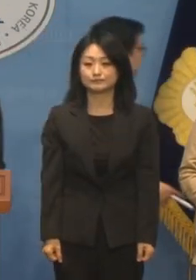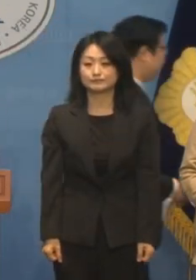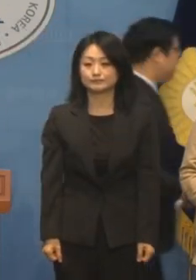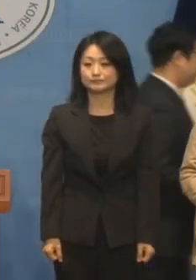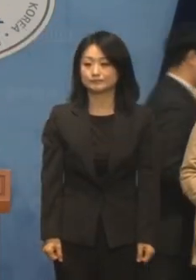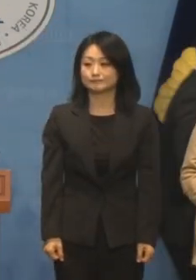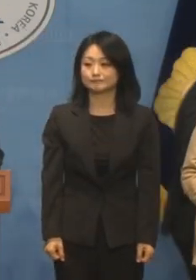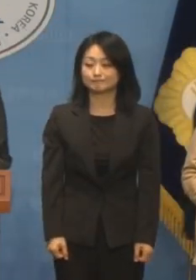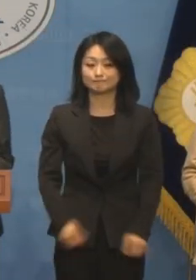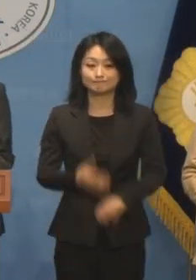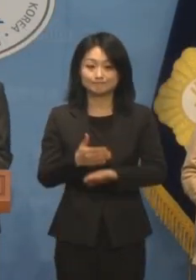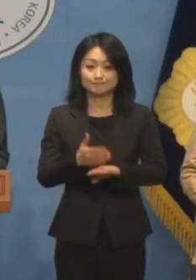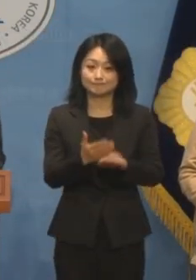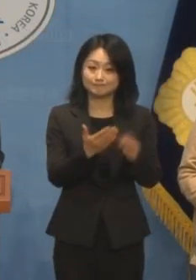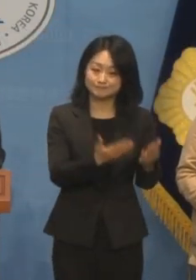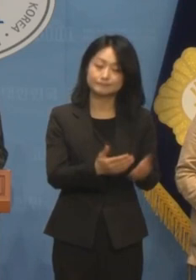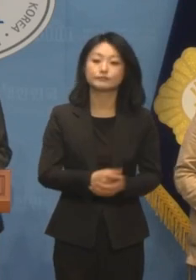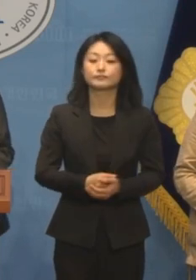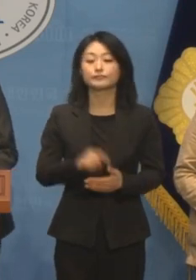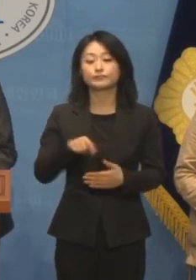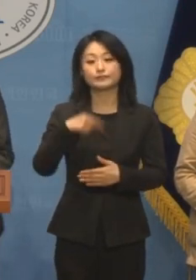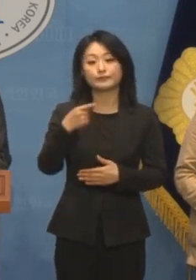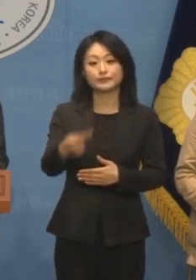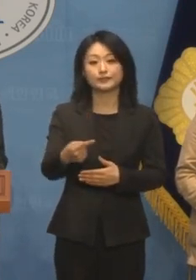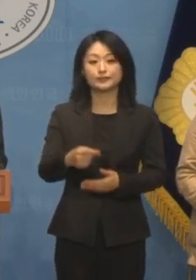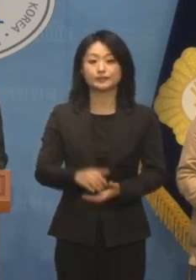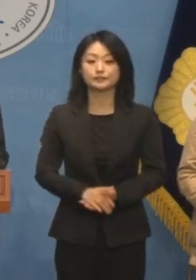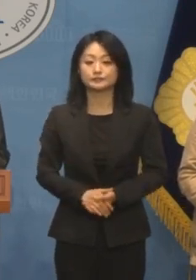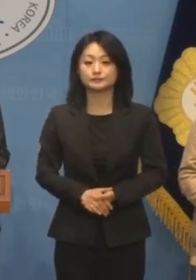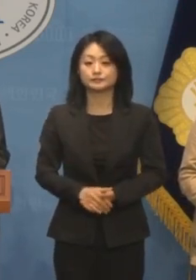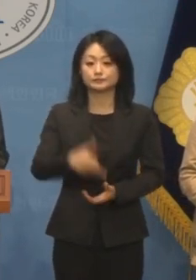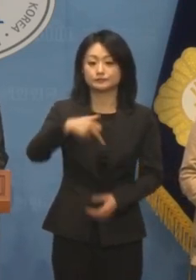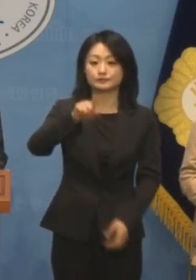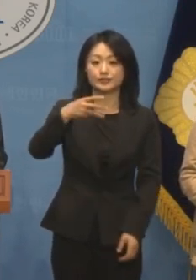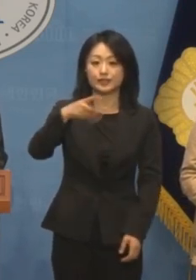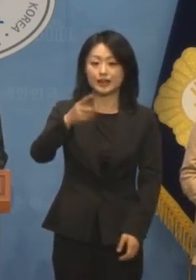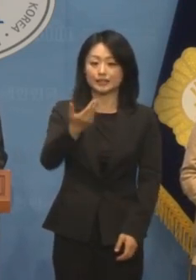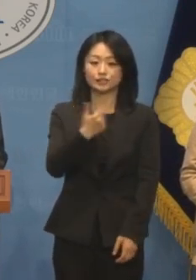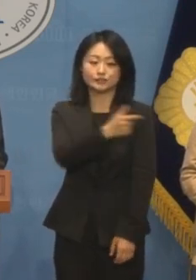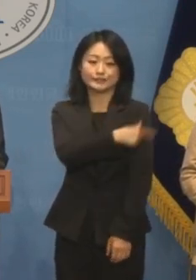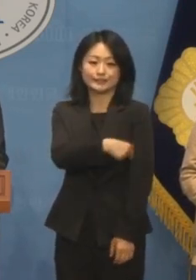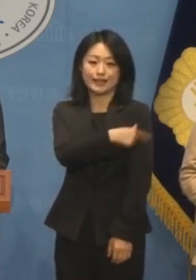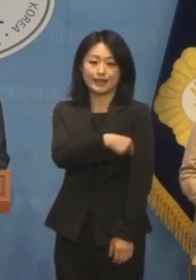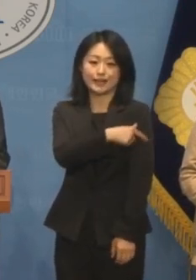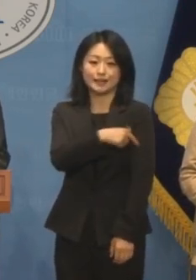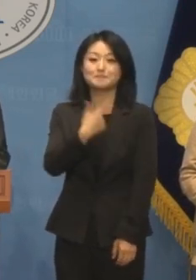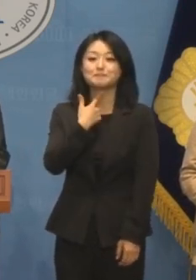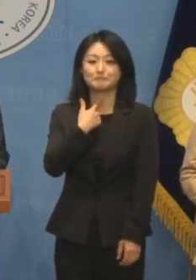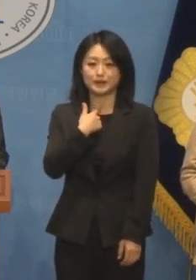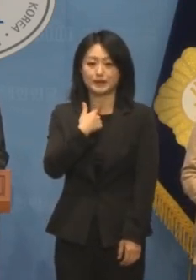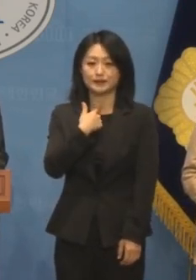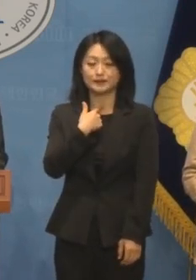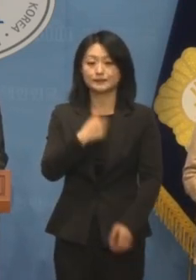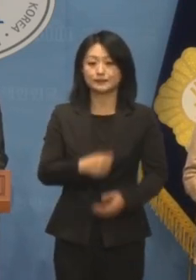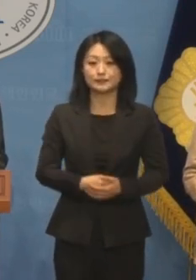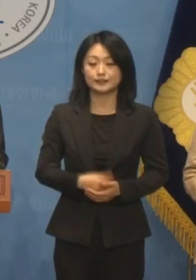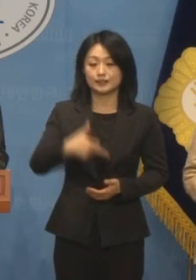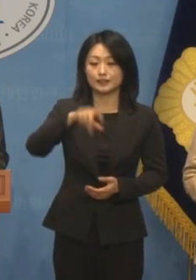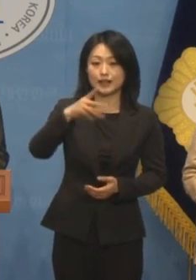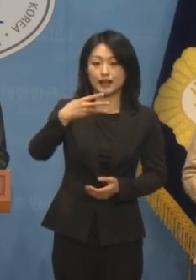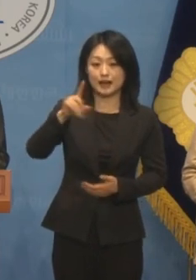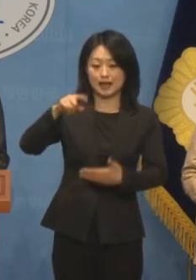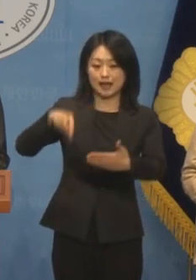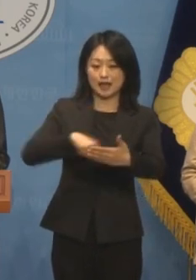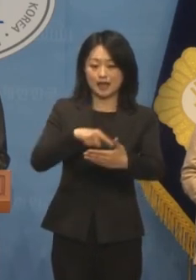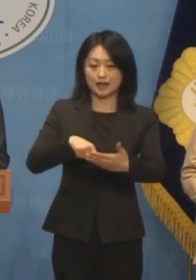네, 변호사님 감사합니다. 다음 발언은요, 그 카라 전 이사님입니다. 이전에 이사로 활동하시면서 카라 내부의 여러